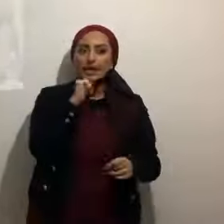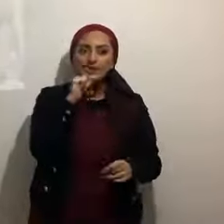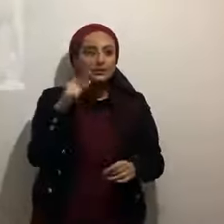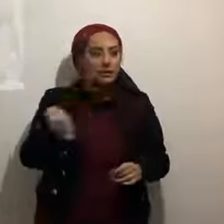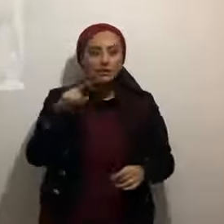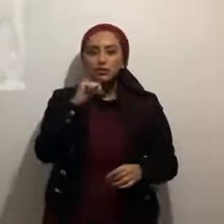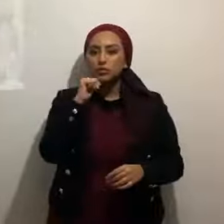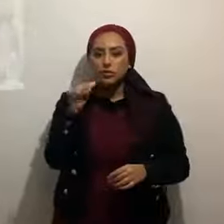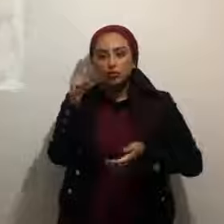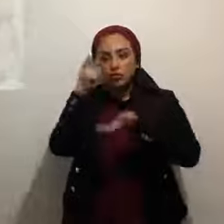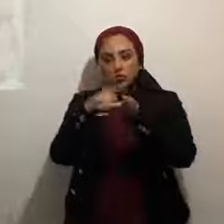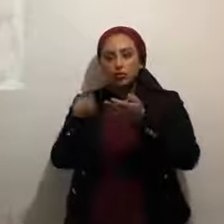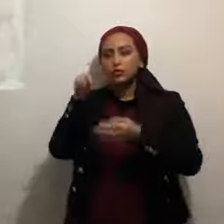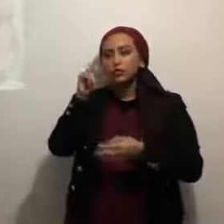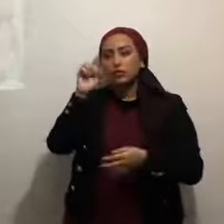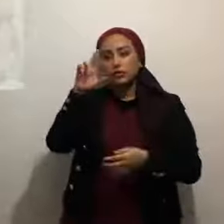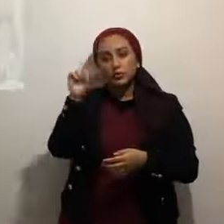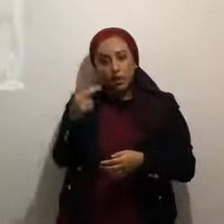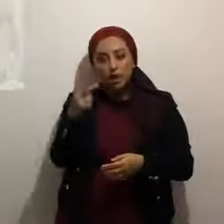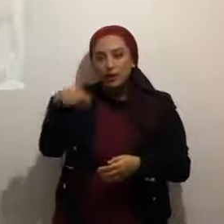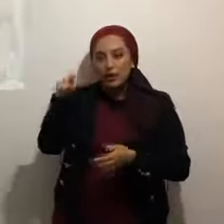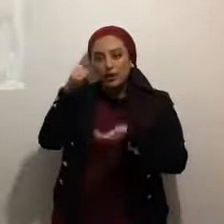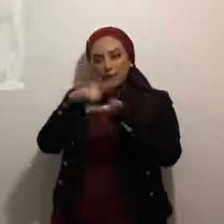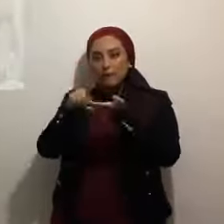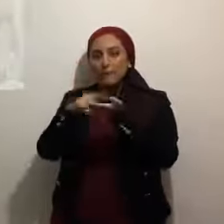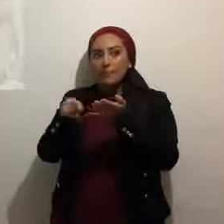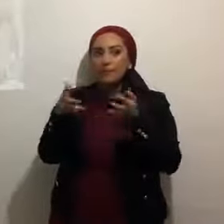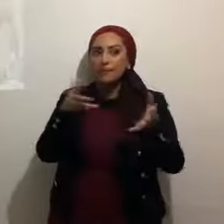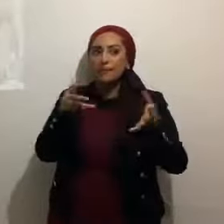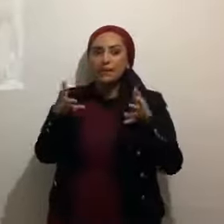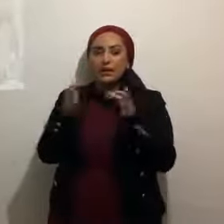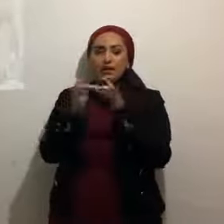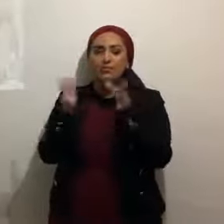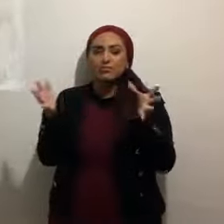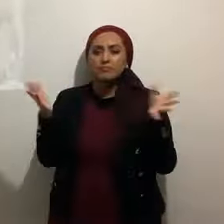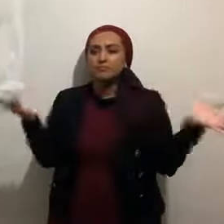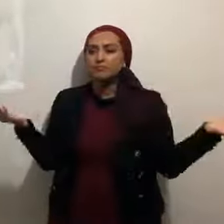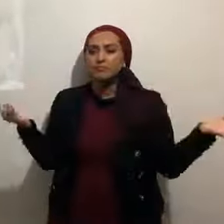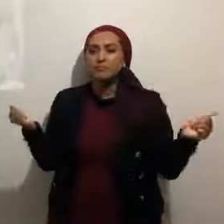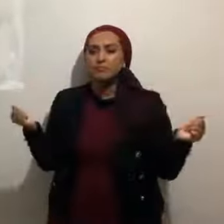Torah. Buscan cosas fútiles, o sea, vanas.